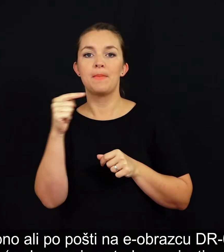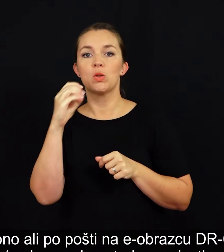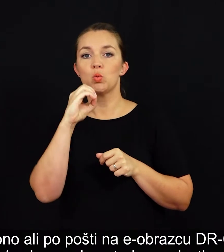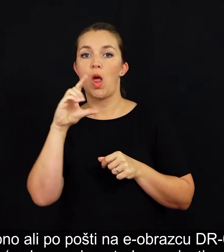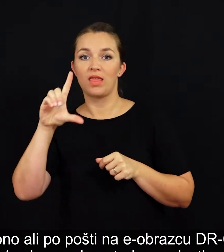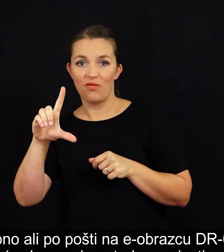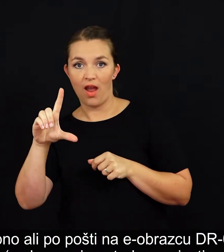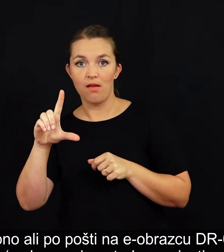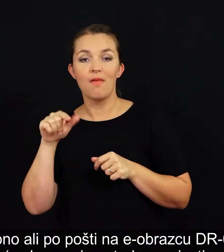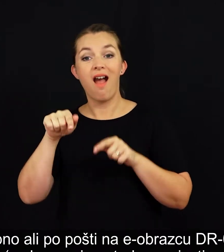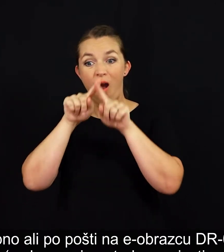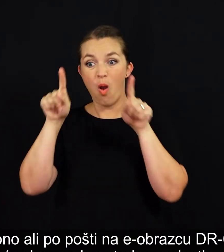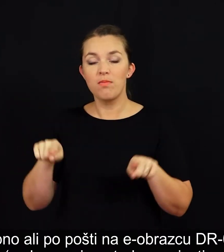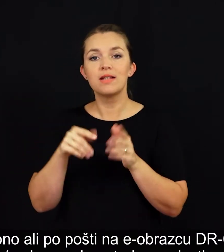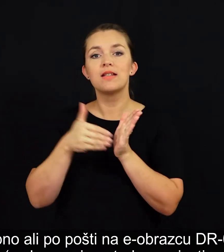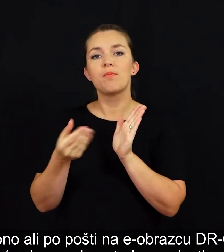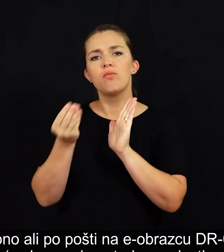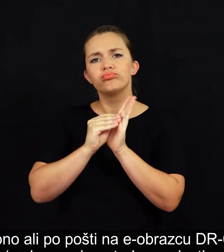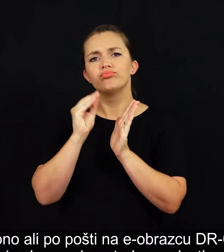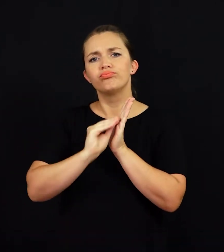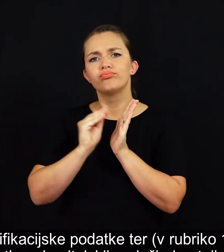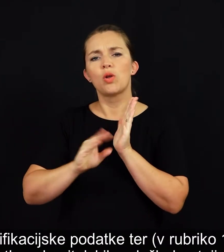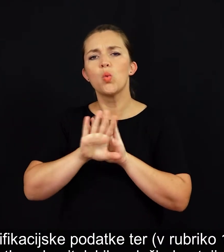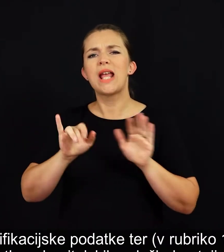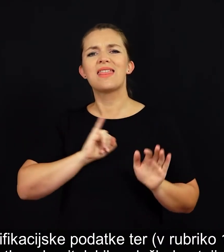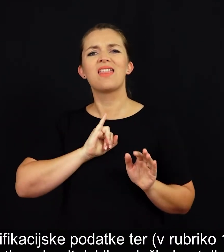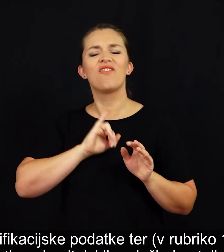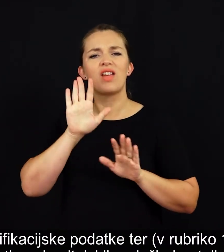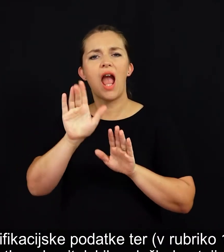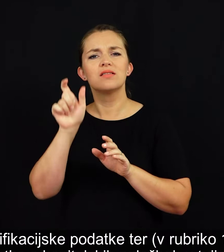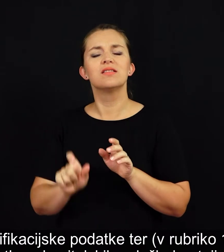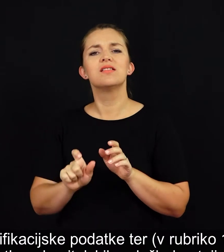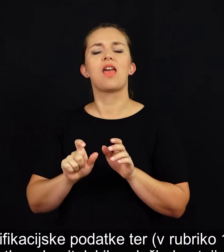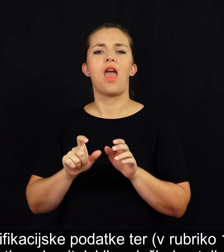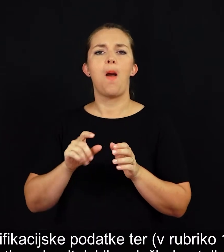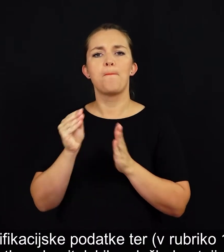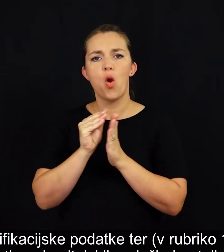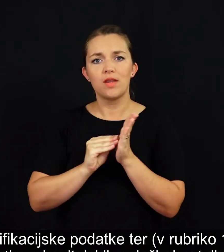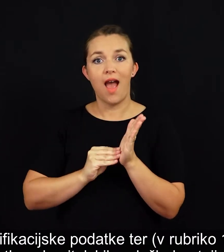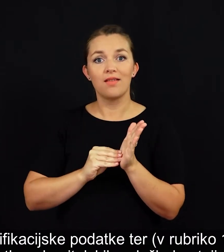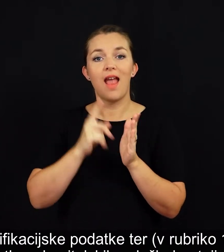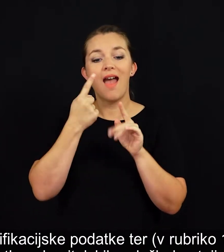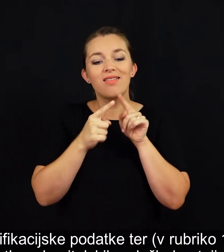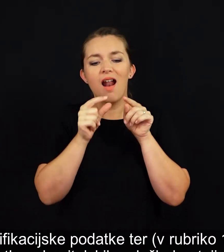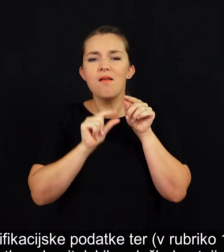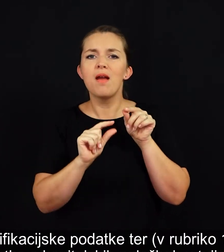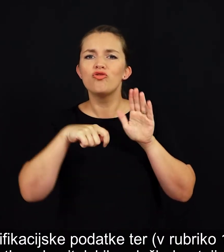DR-02. V obrazec je potrebno vpisati identifikacijske podatke ter v rubriko 15 podatke